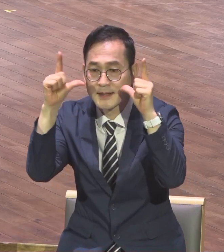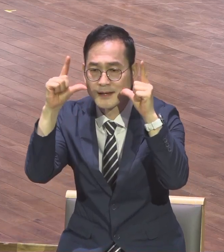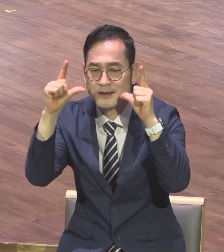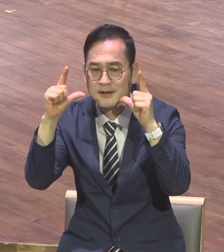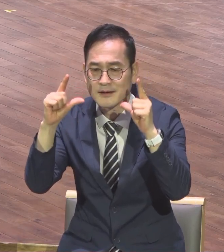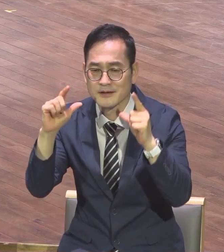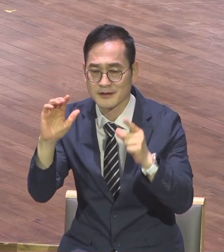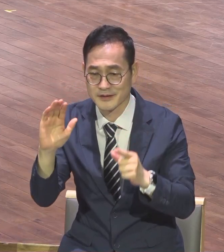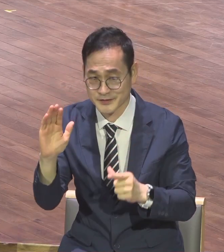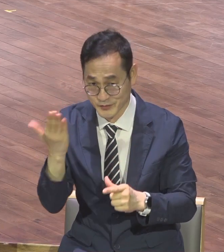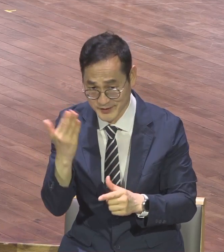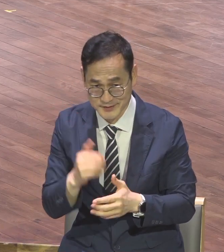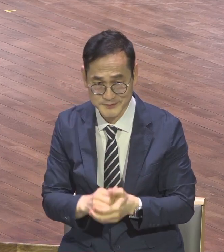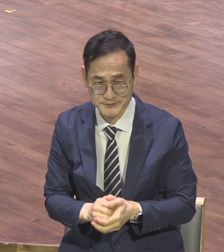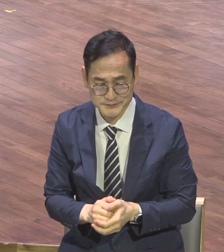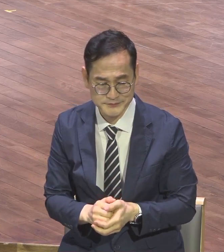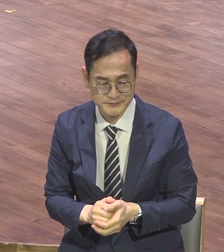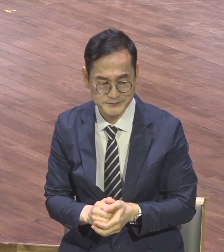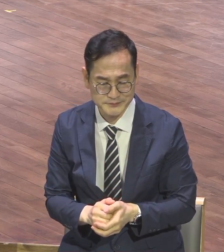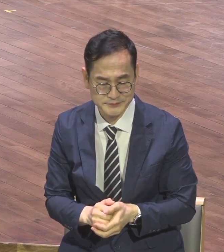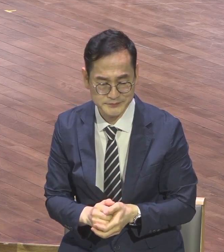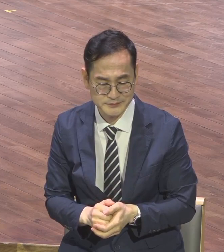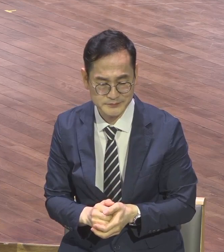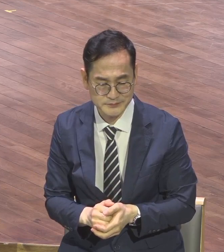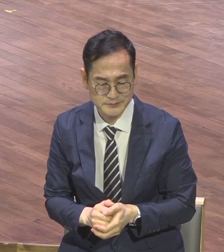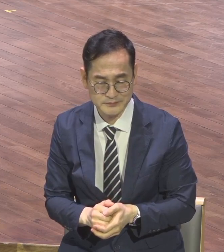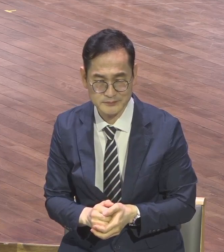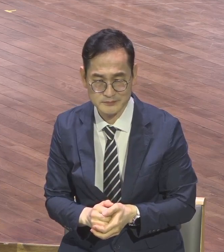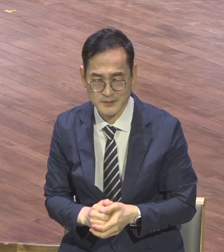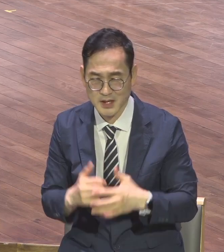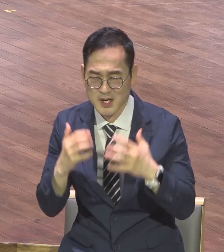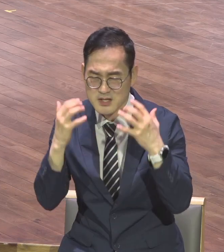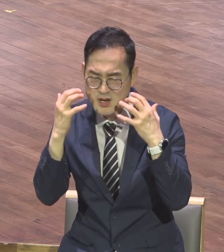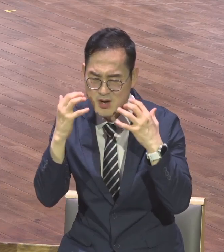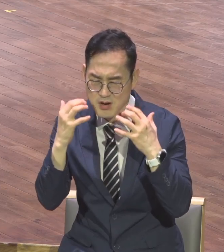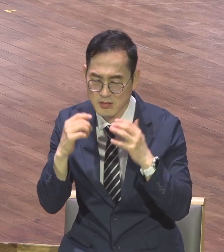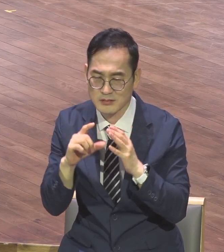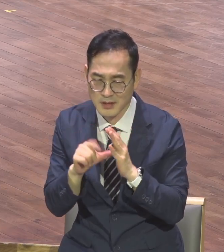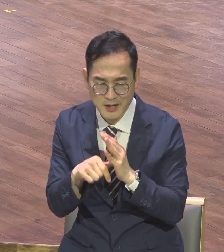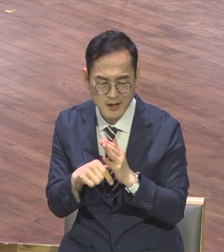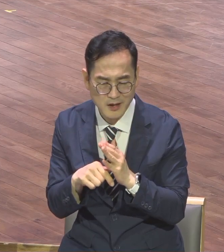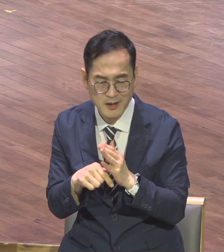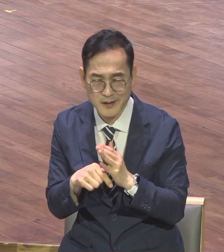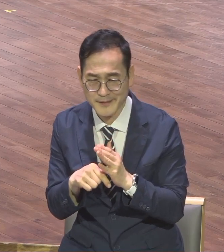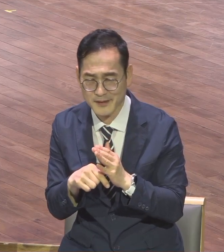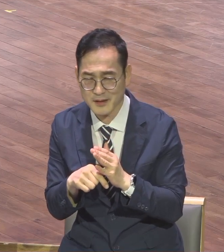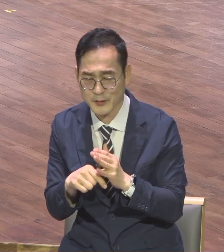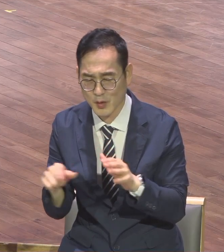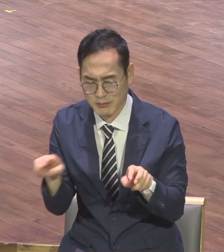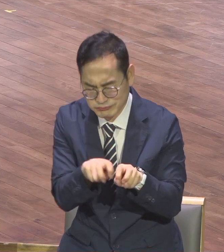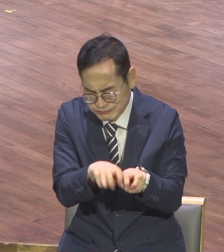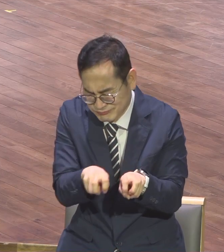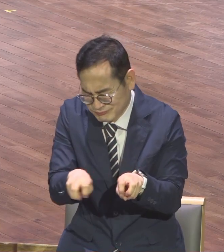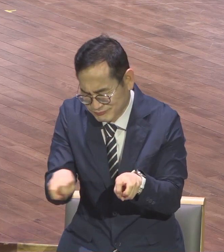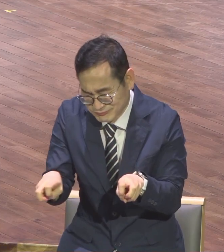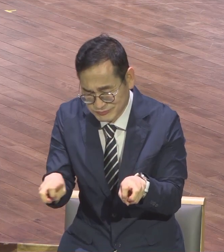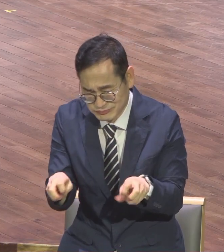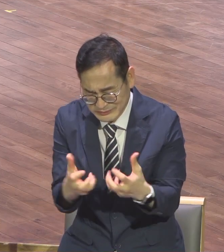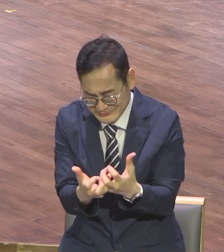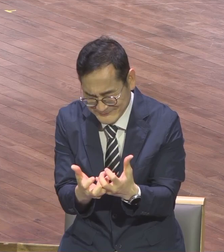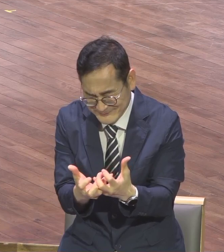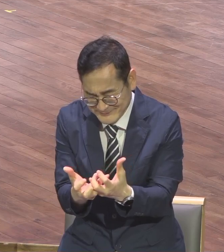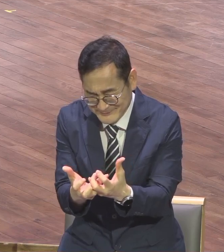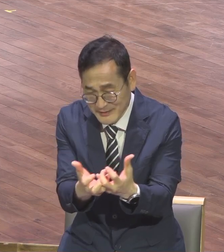신기하고 기특한지, 그 더운 날씨에 그 비좁은데 앉을 자리도 협소한데 그렇게 쪼그리고 앉아가지고 그냥